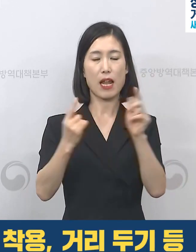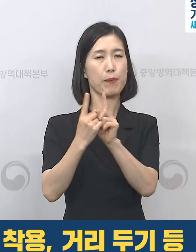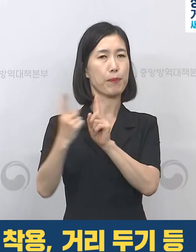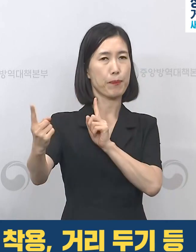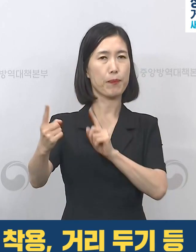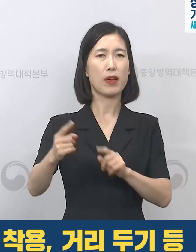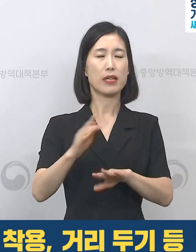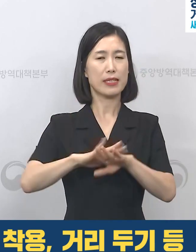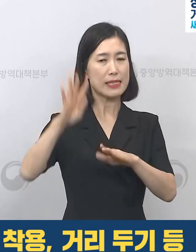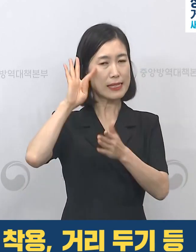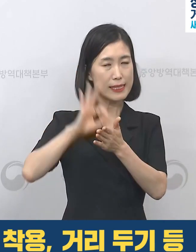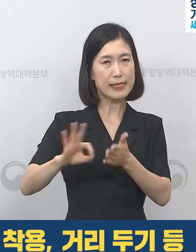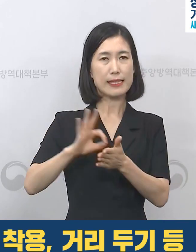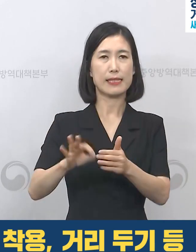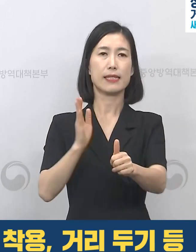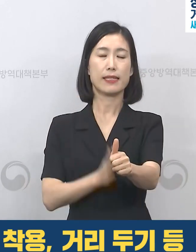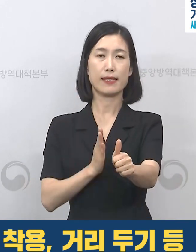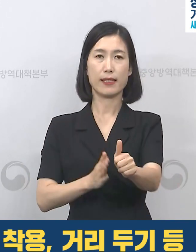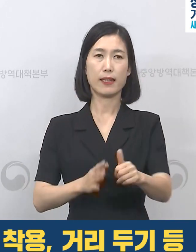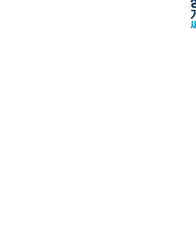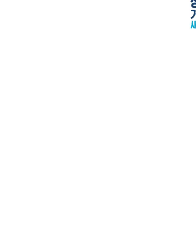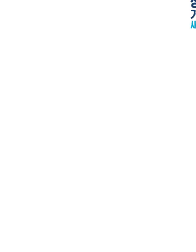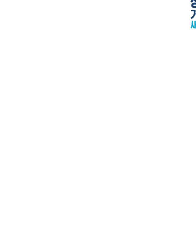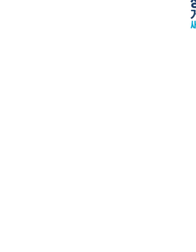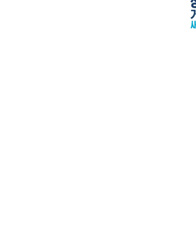등을 실천해 주실 것을 당부드립니다.